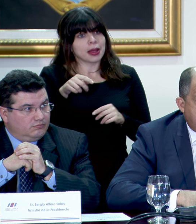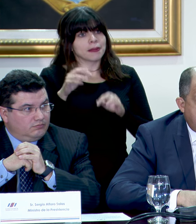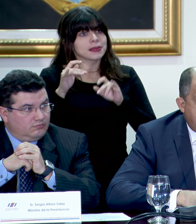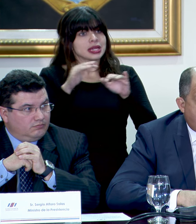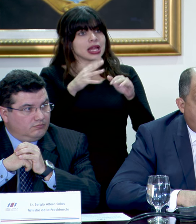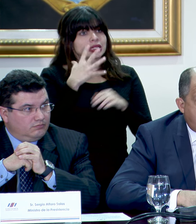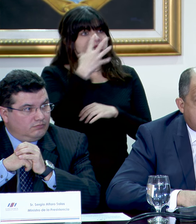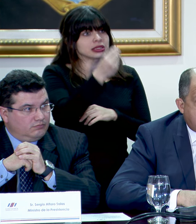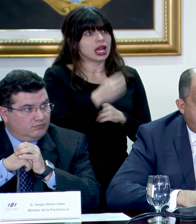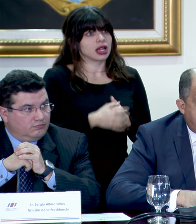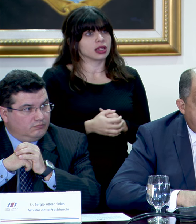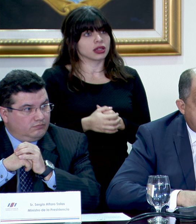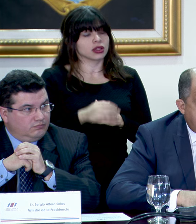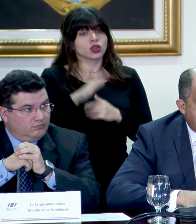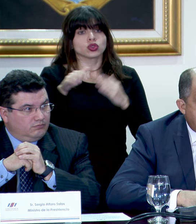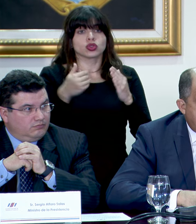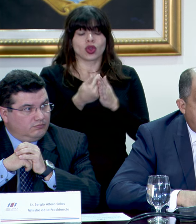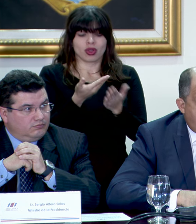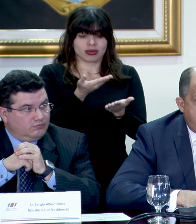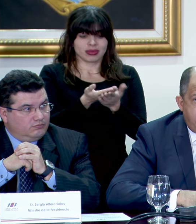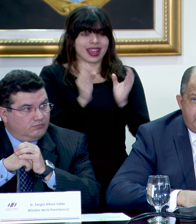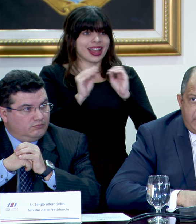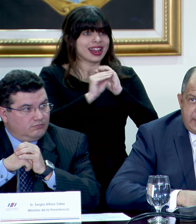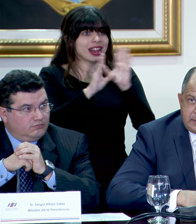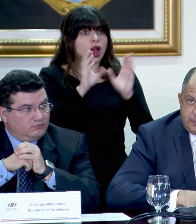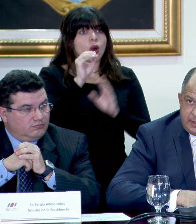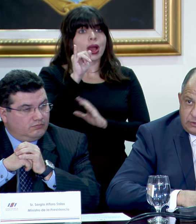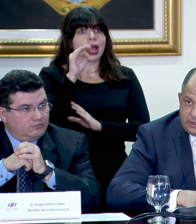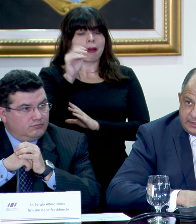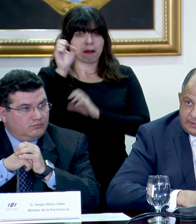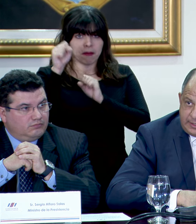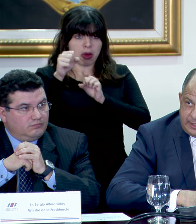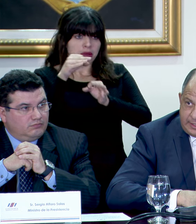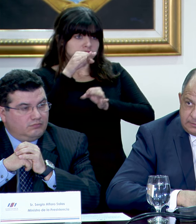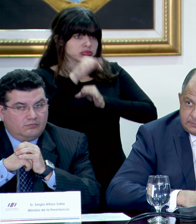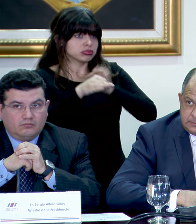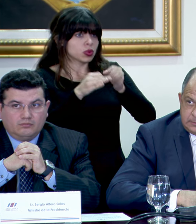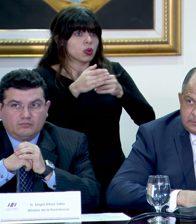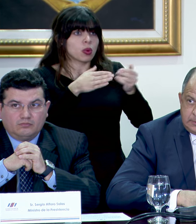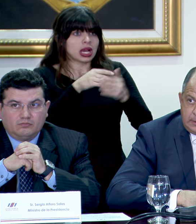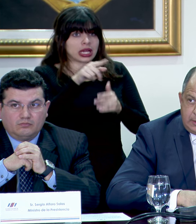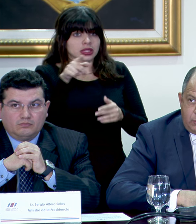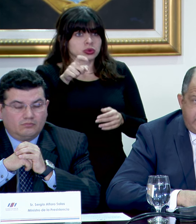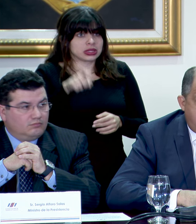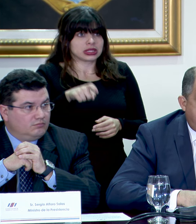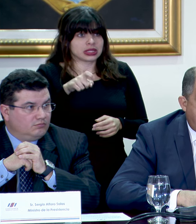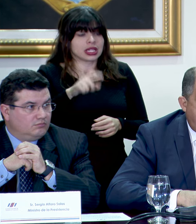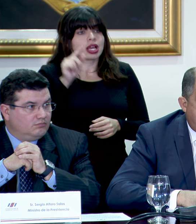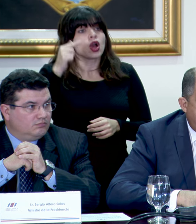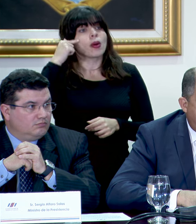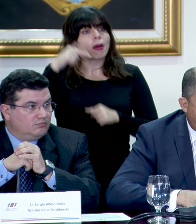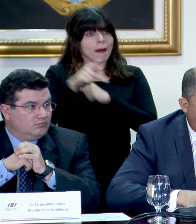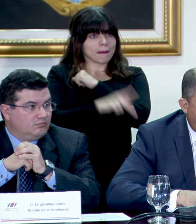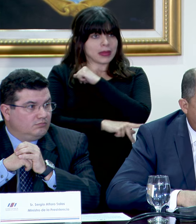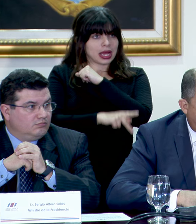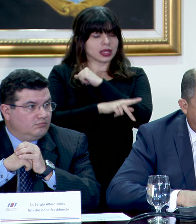migrantes. Todo está sobre la mesa, la OIM puede dar las explicaciones que se requieran y